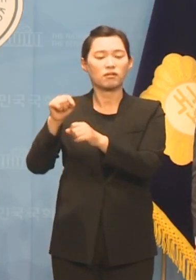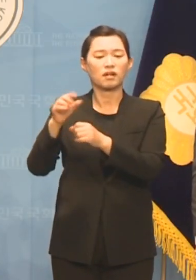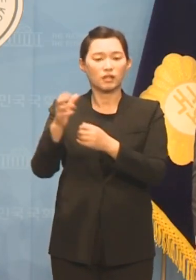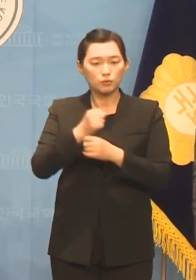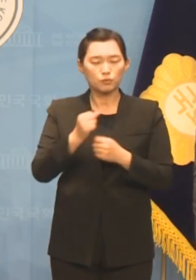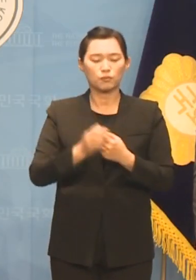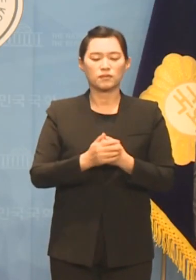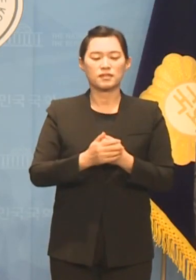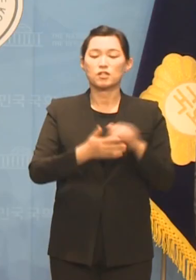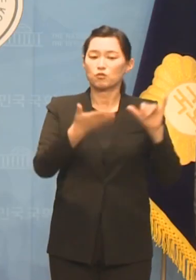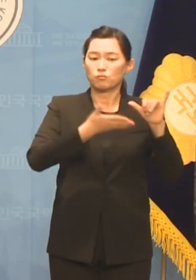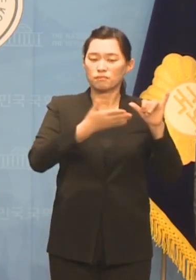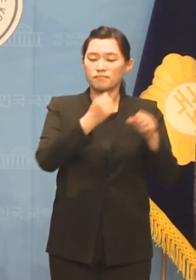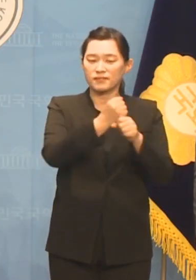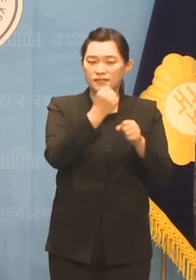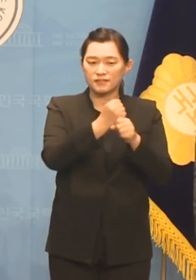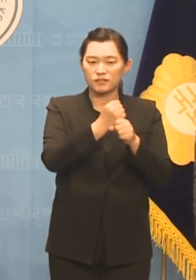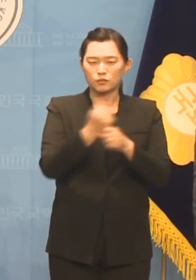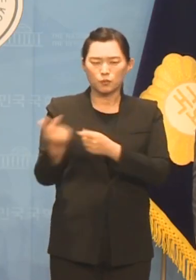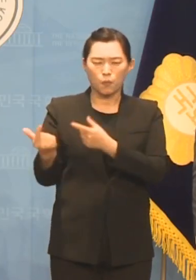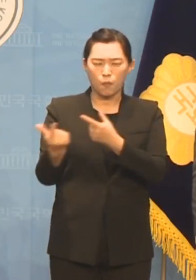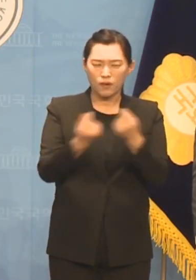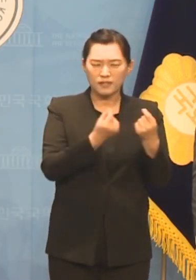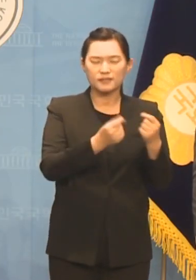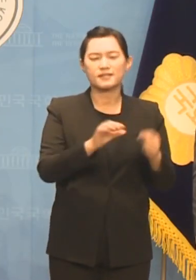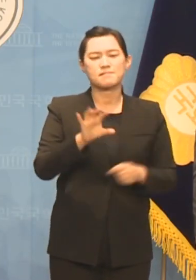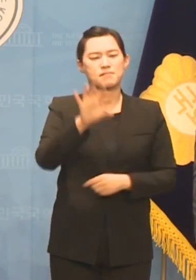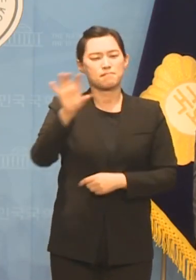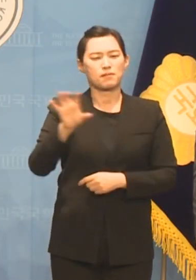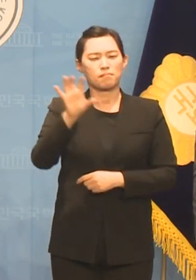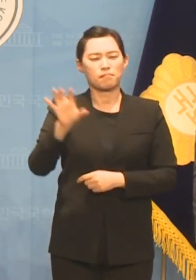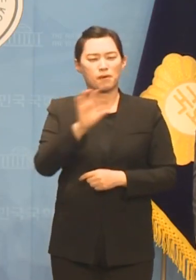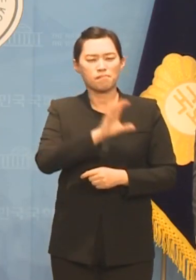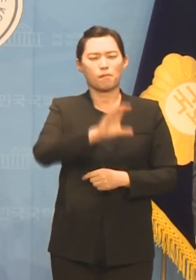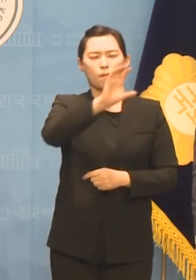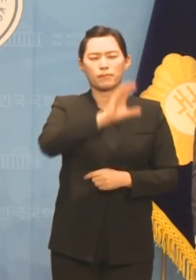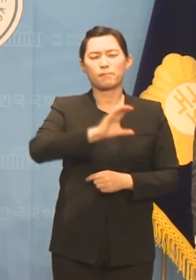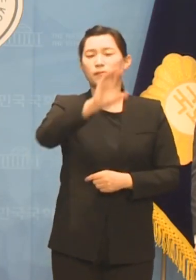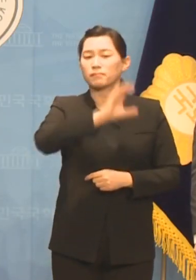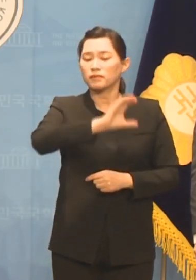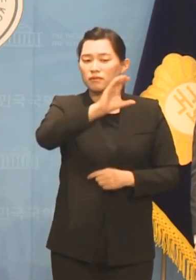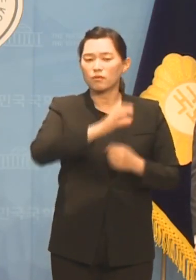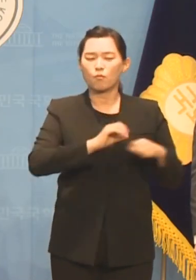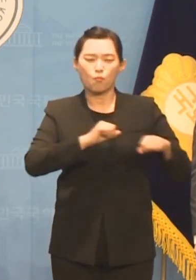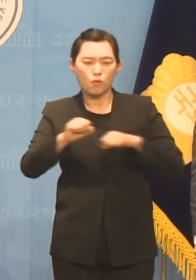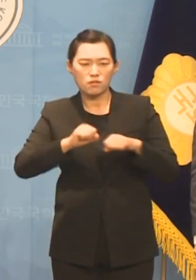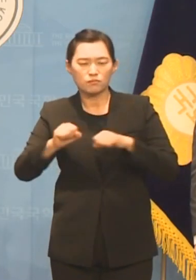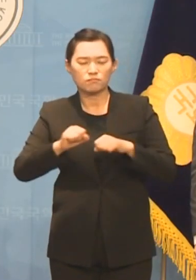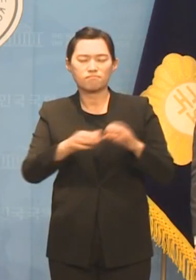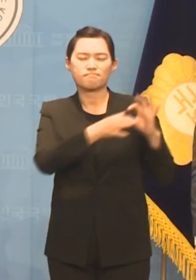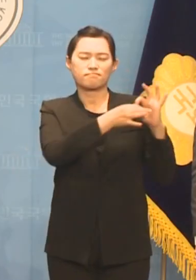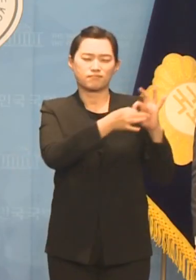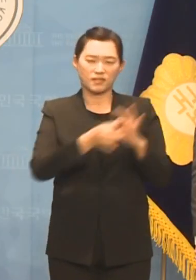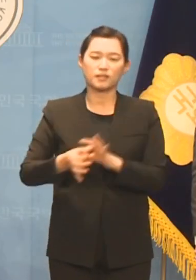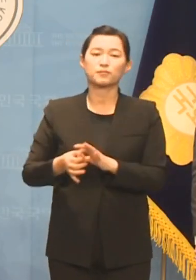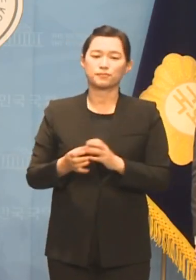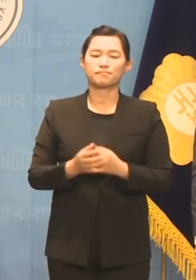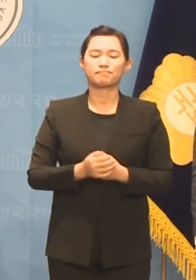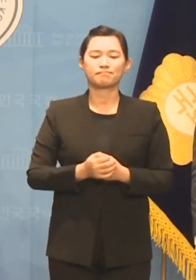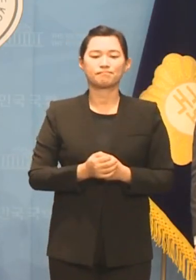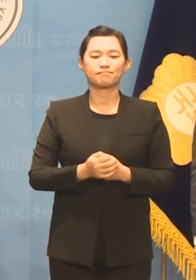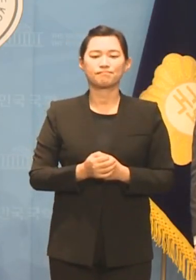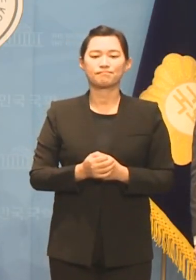채널을 개설하여 동일한 컨텐츠를 반복적으로 업로드하며 활동을